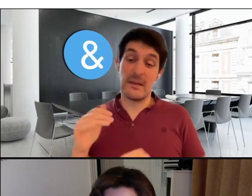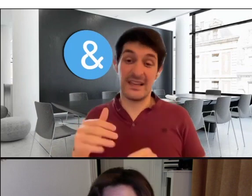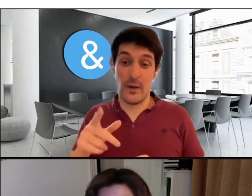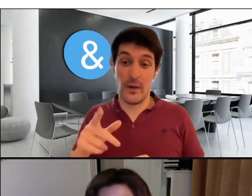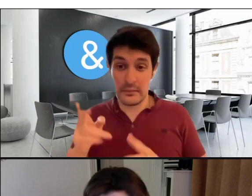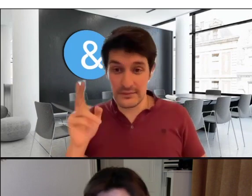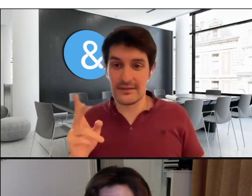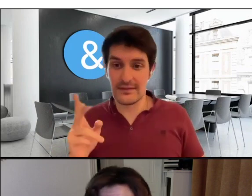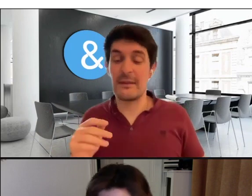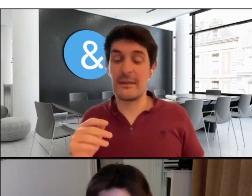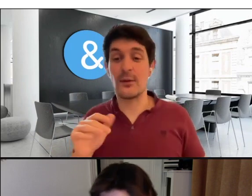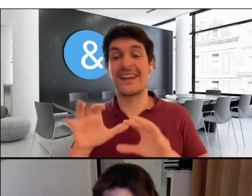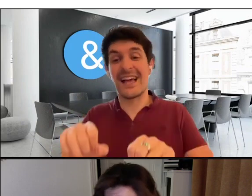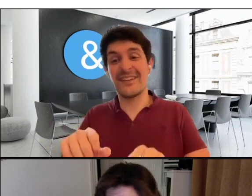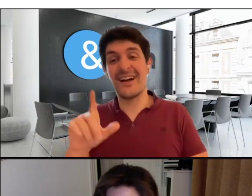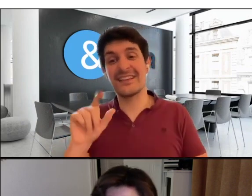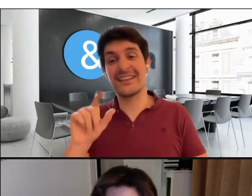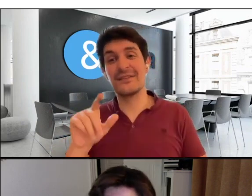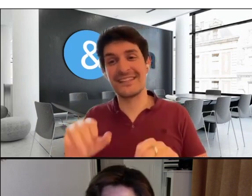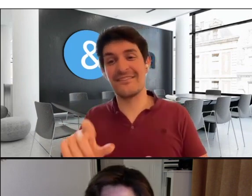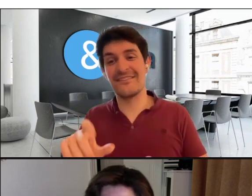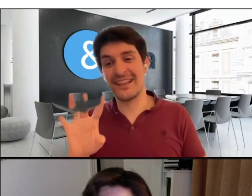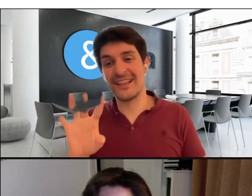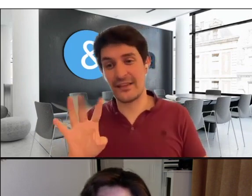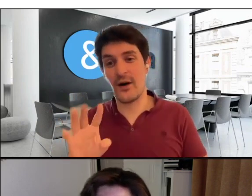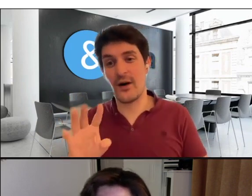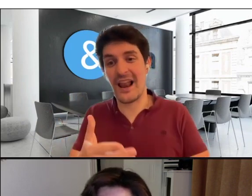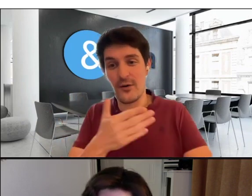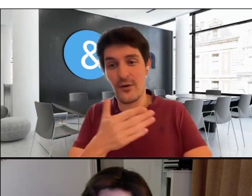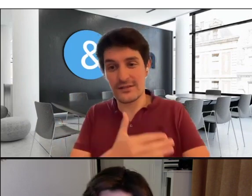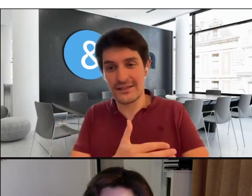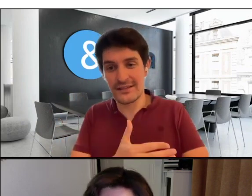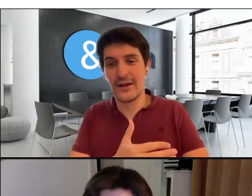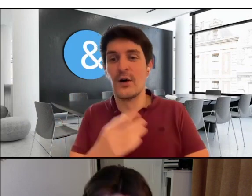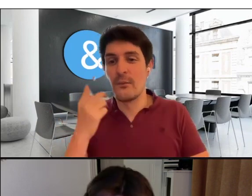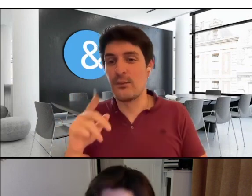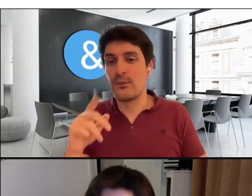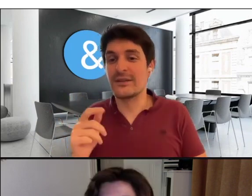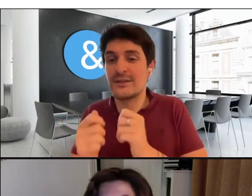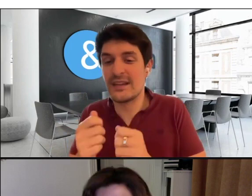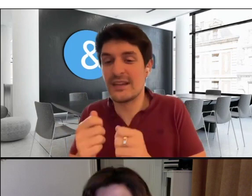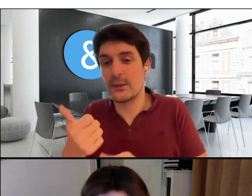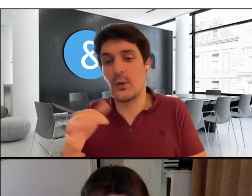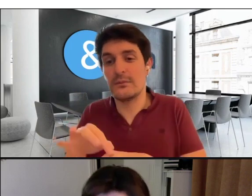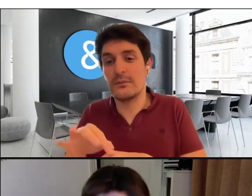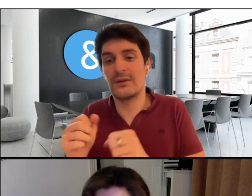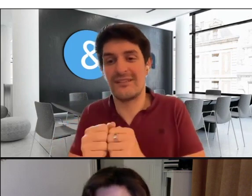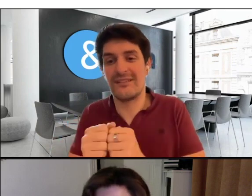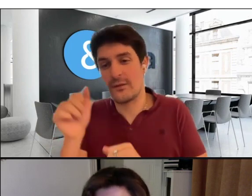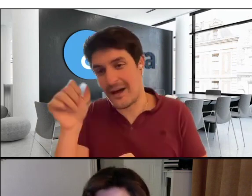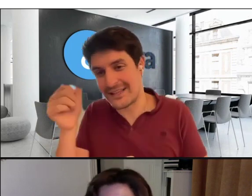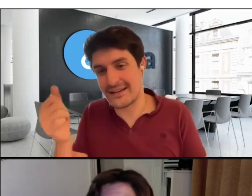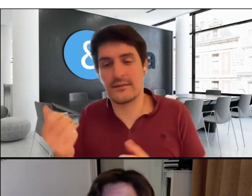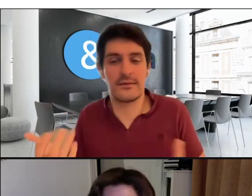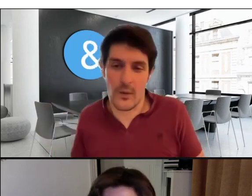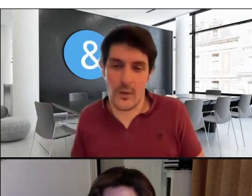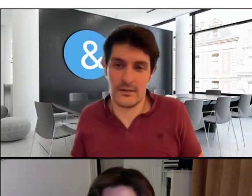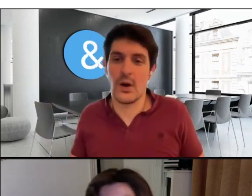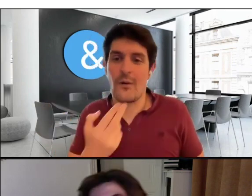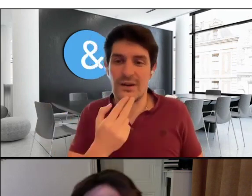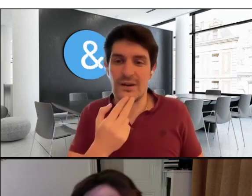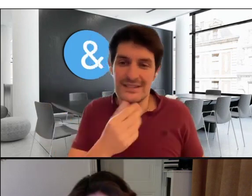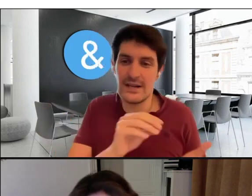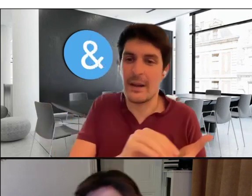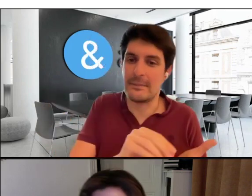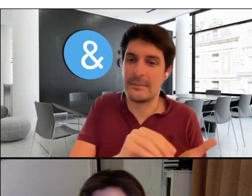quelquefois plus, de réserver 24 heures à l'avance pour discuter pendant 1 minute avec le pharmacien. Non, Mhm. on va